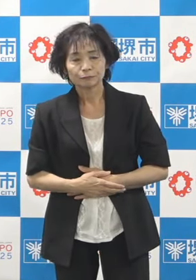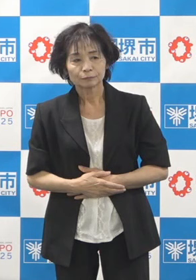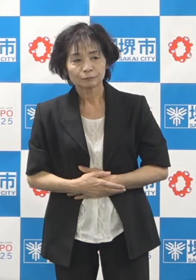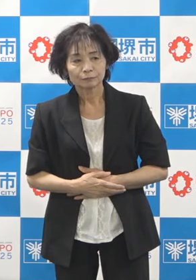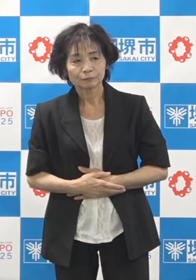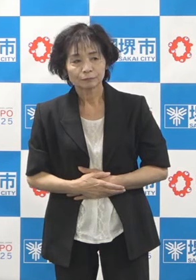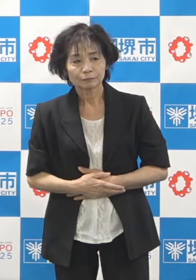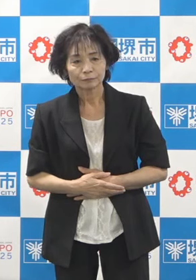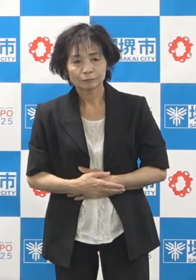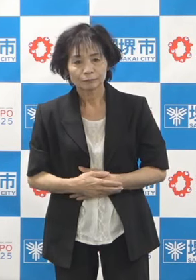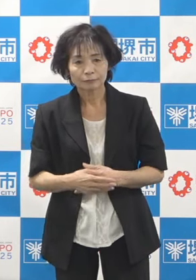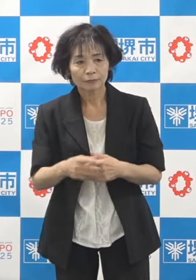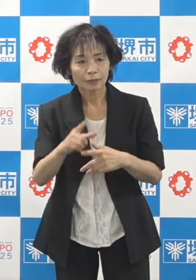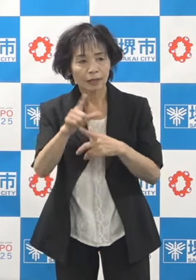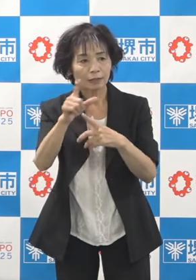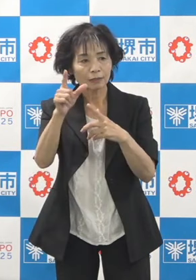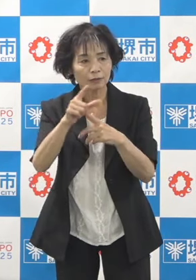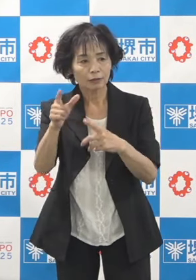NHK さん、どうぞ。